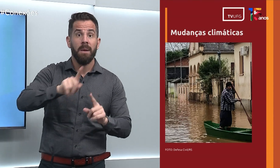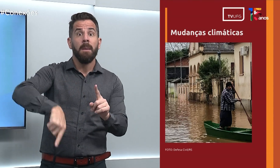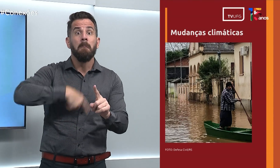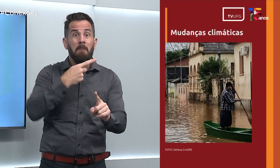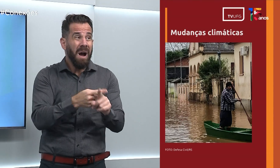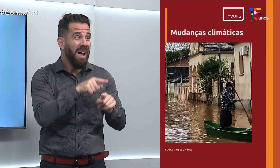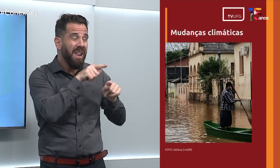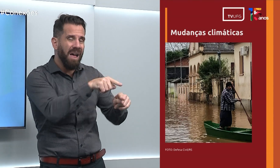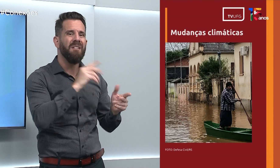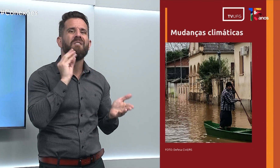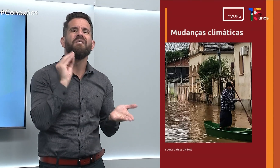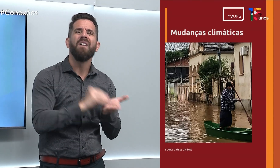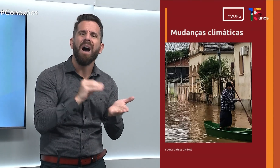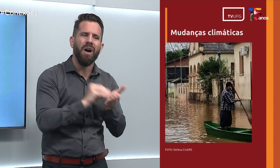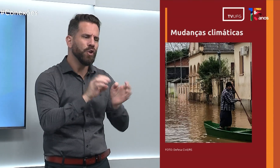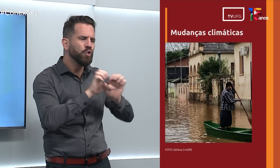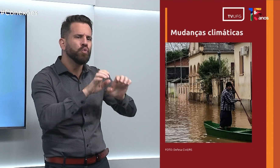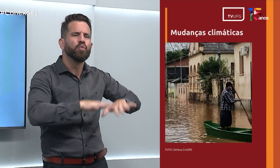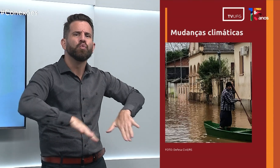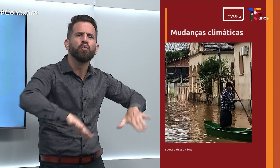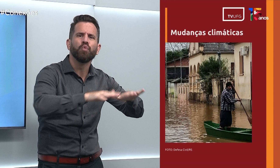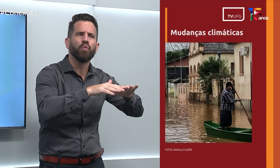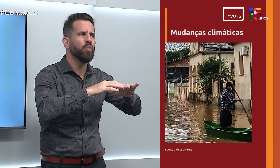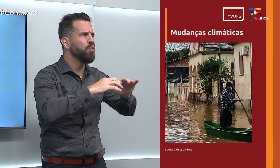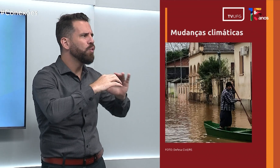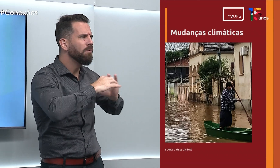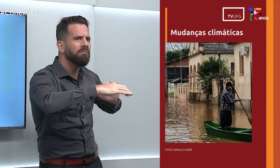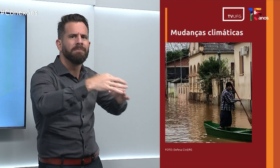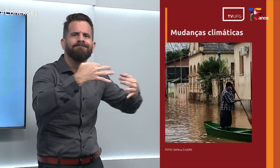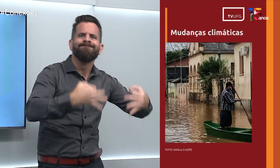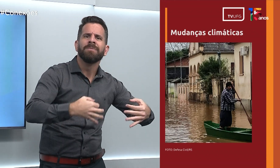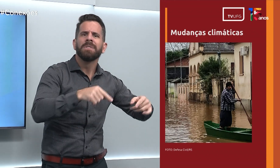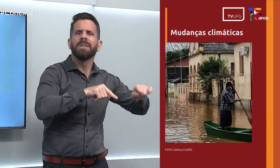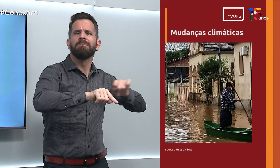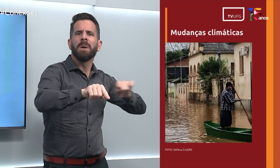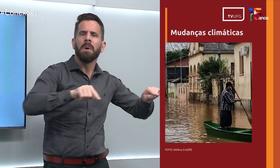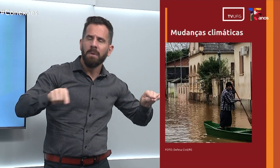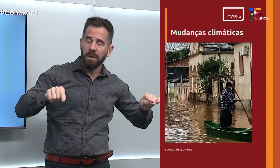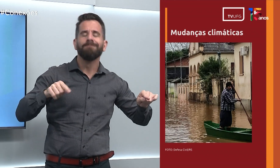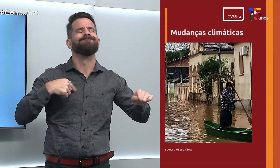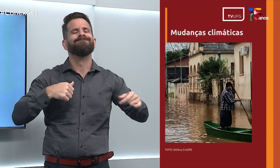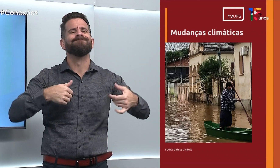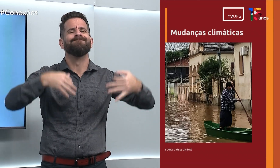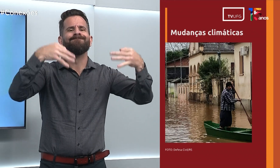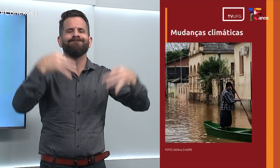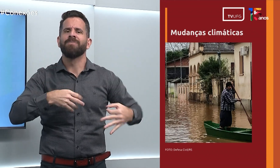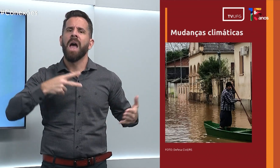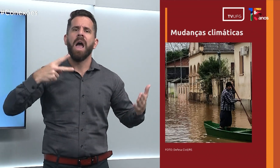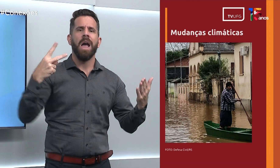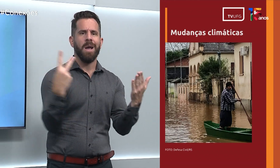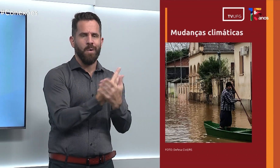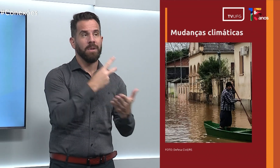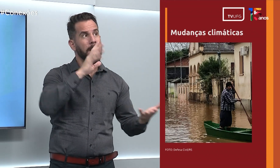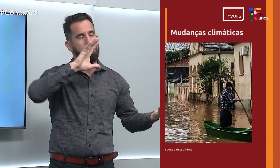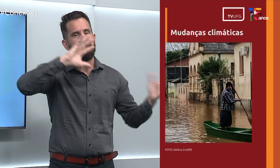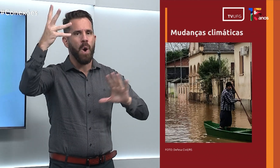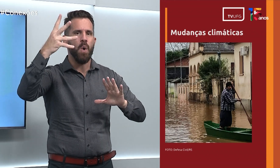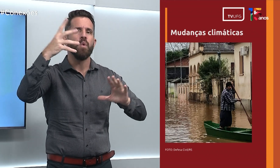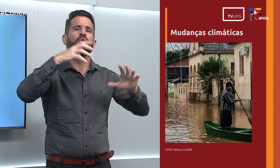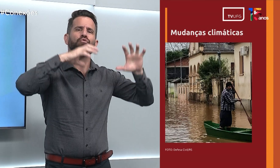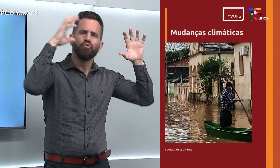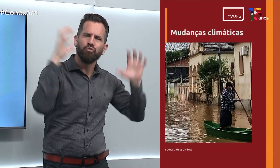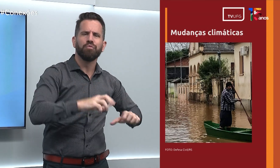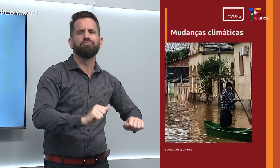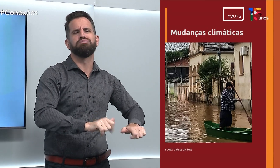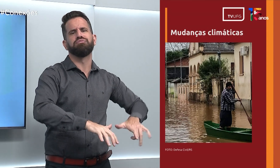a tragédia 10 vezes mais provável de acontecer e aumentou a intensidade dessa